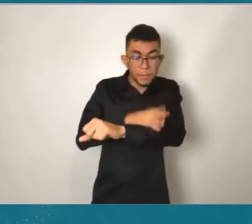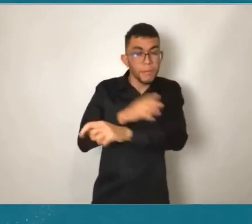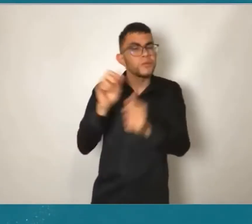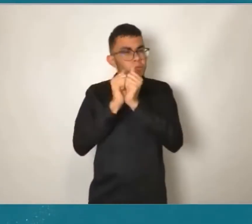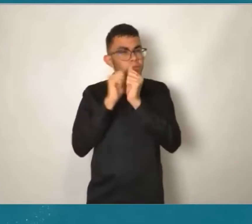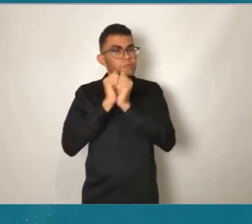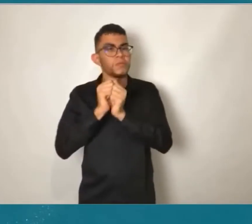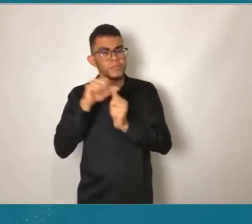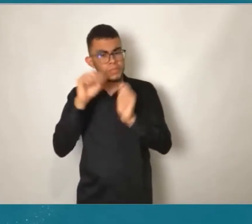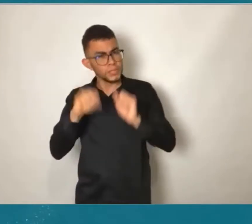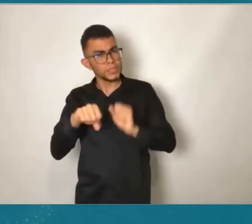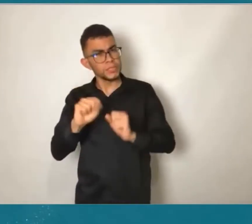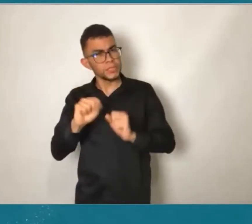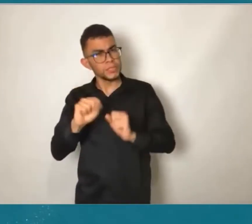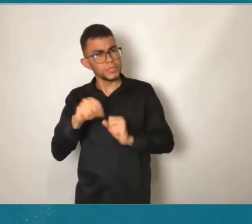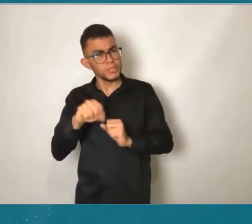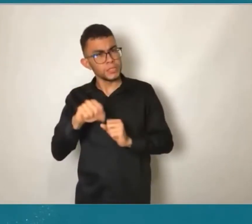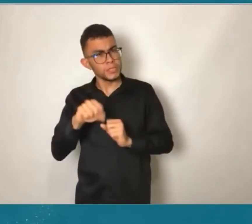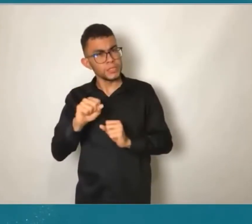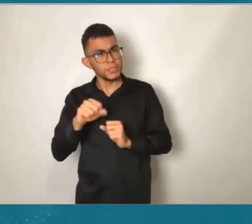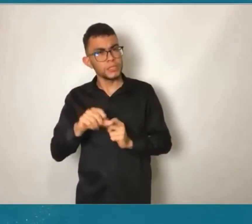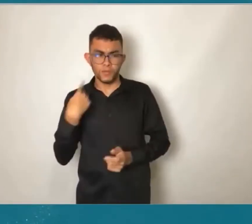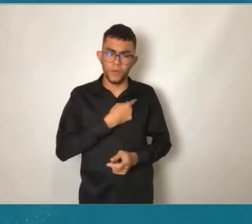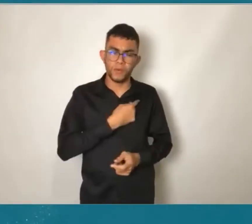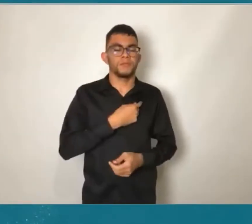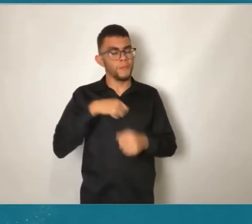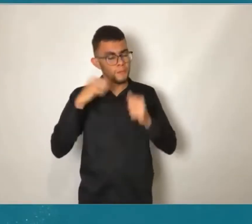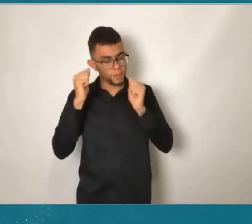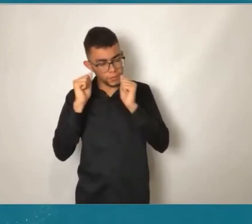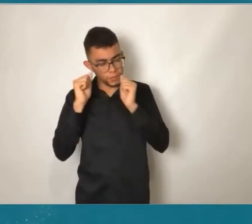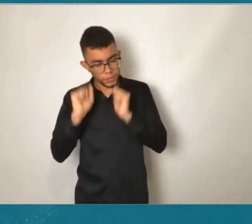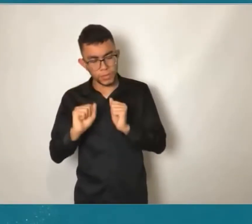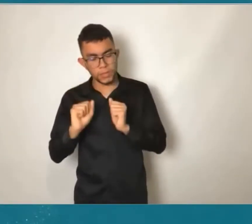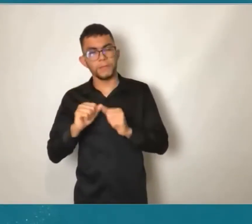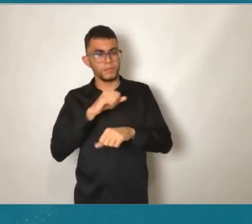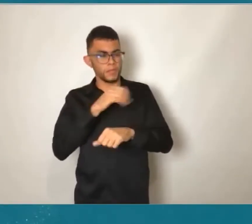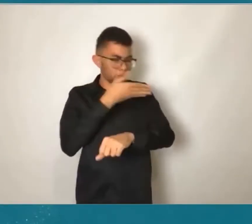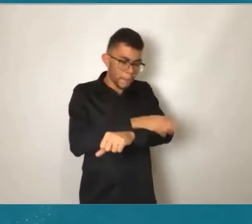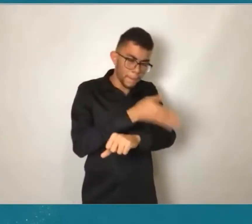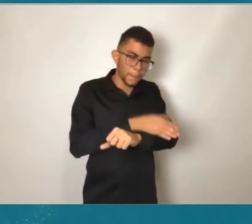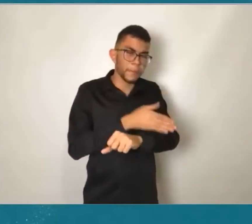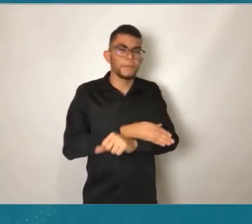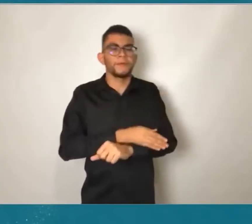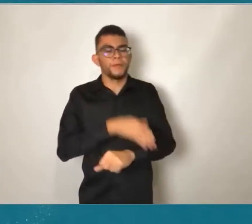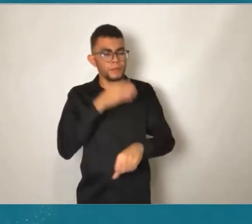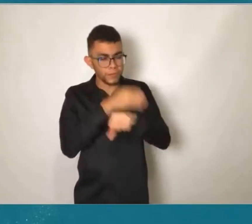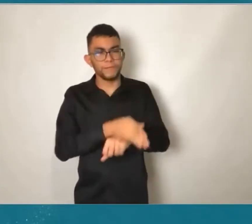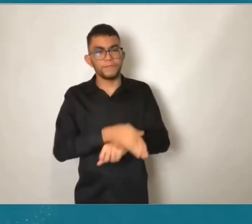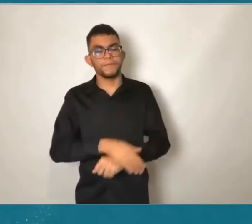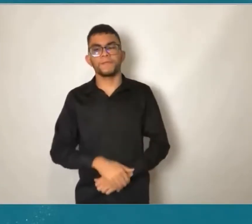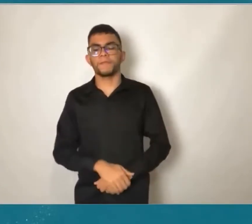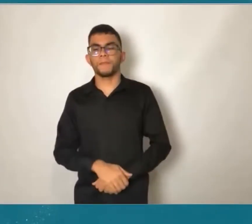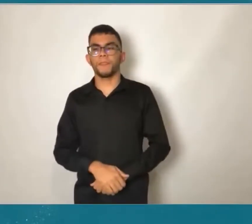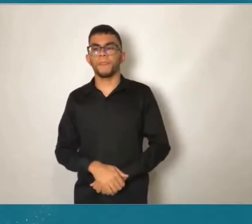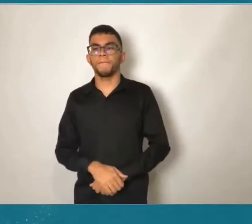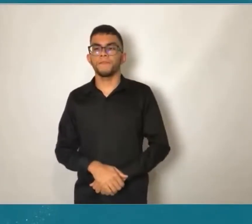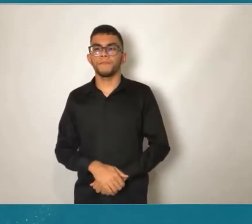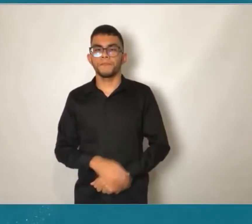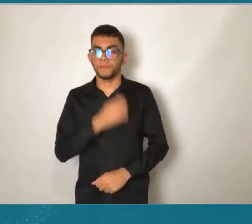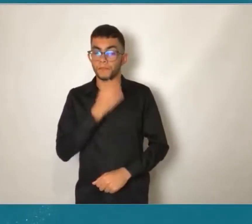apacentar, é para cuidar, né? Irmãos, o reino de Deus é para manter a paz,